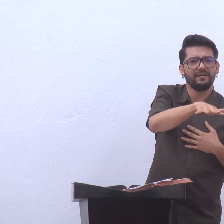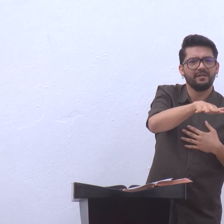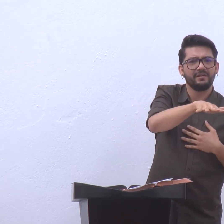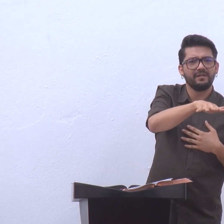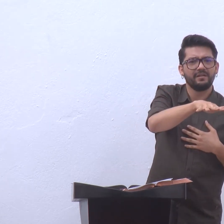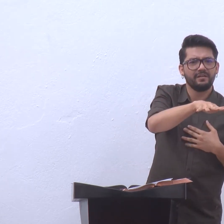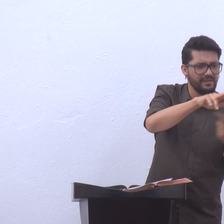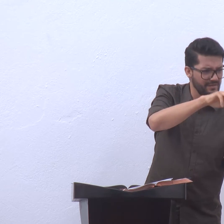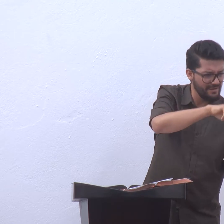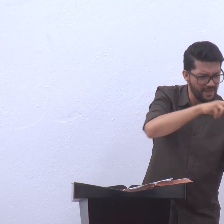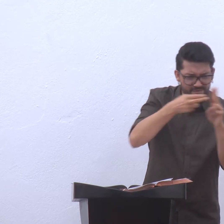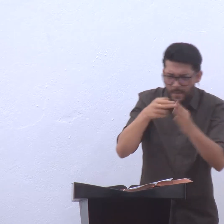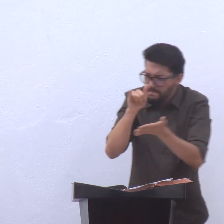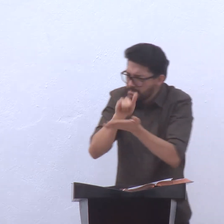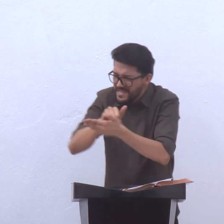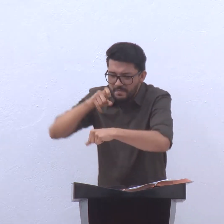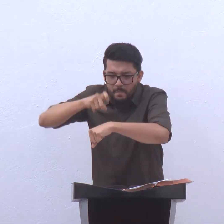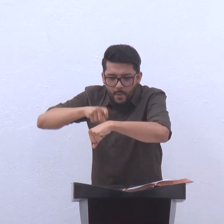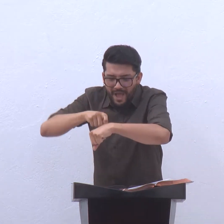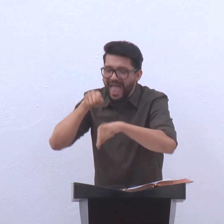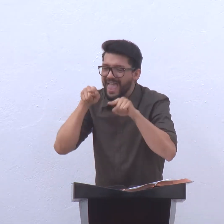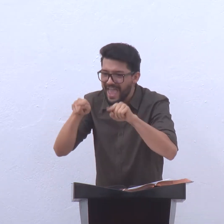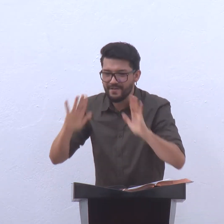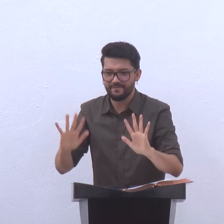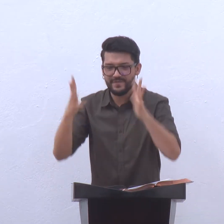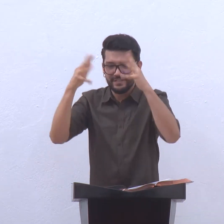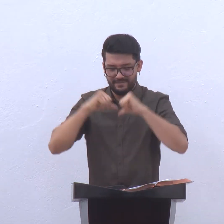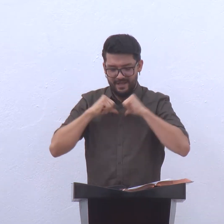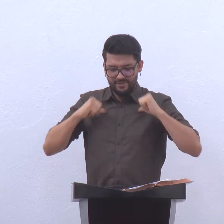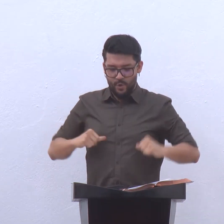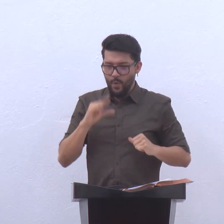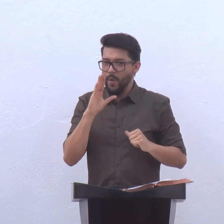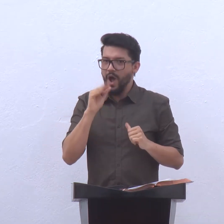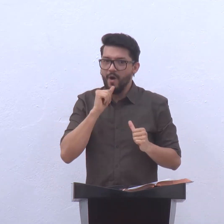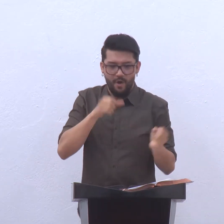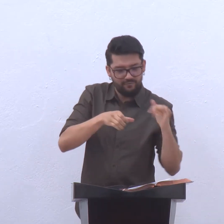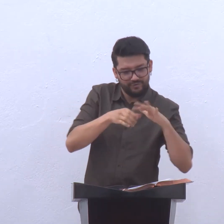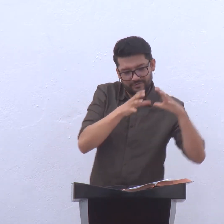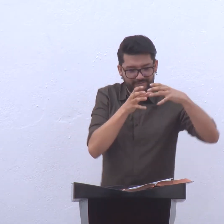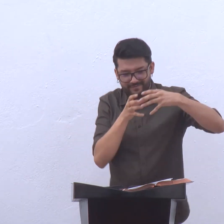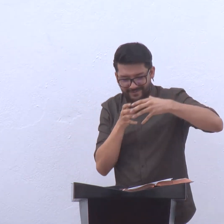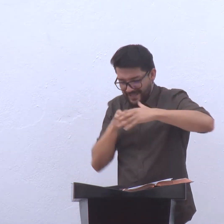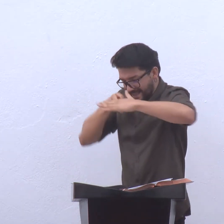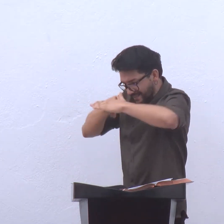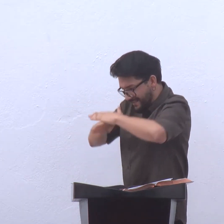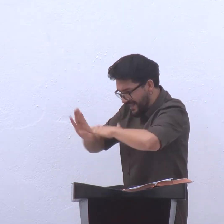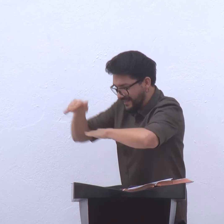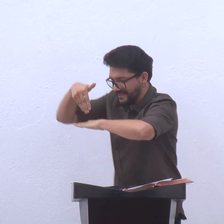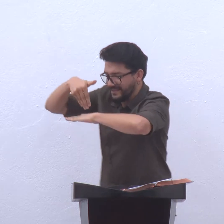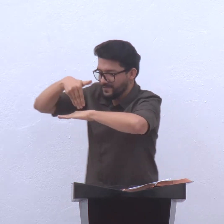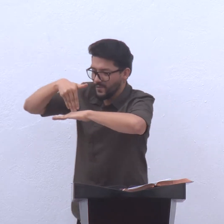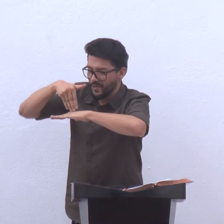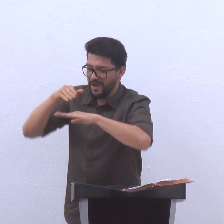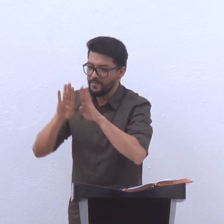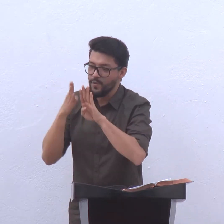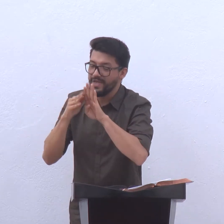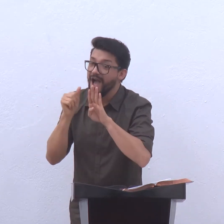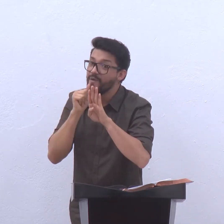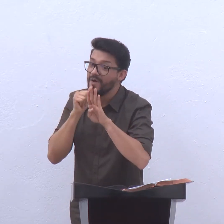mí y beba. Mire, Jesús estaba diciendo: yo soy el cumplimiento, yo soy esa fuente